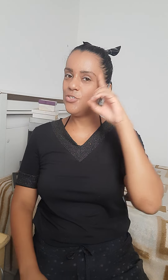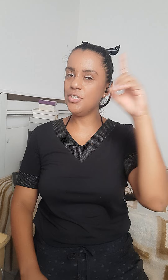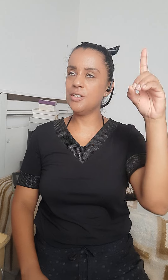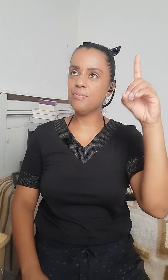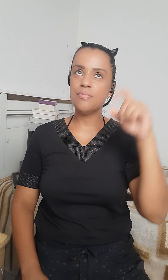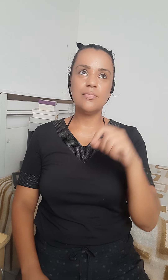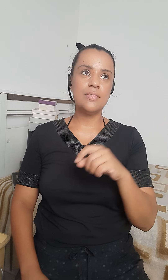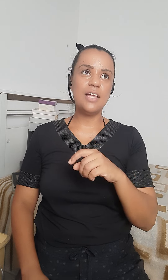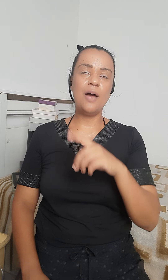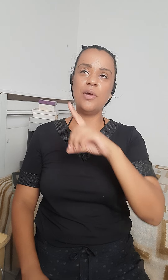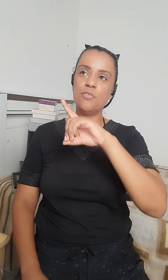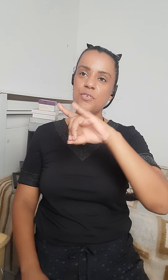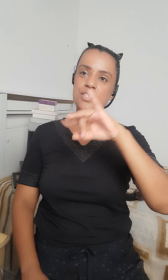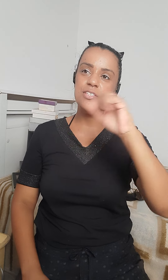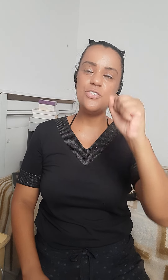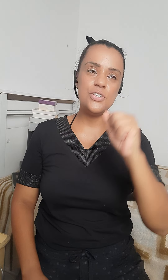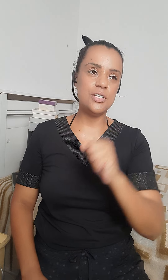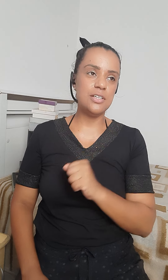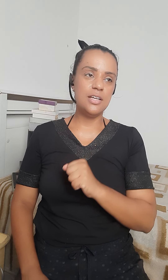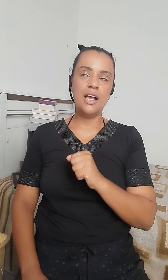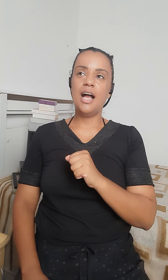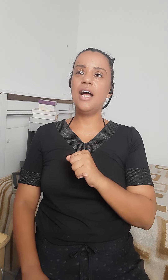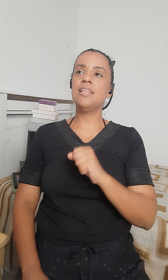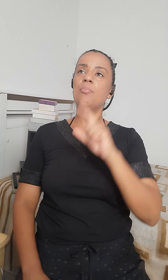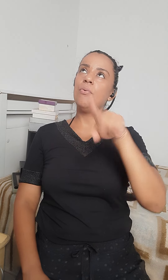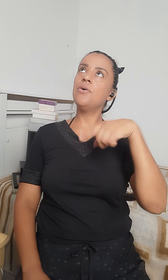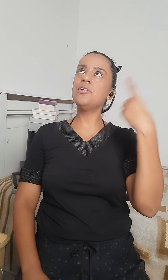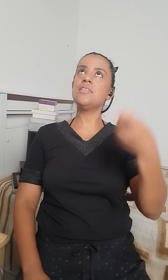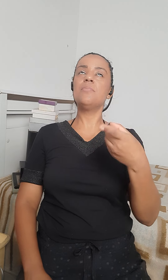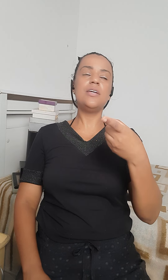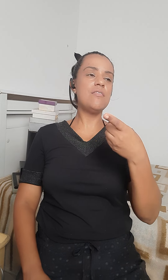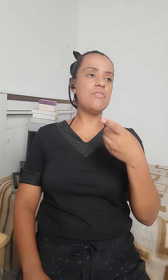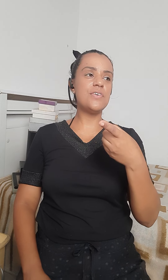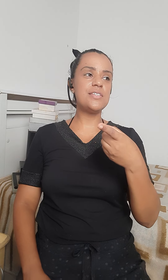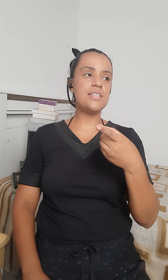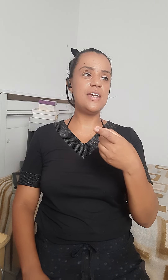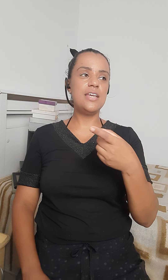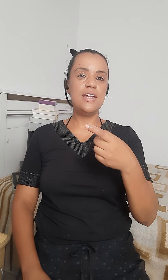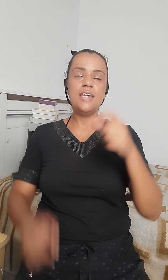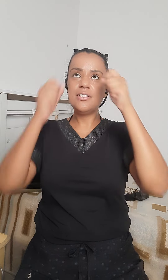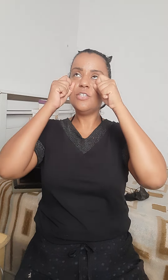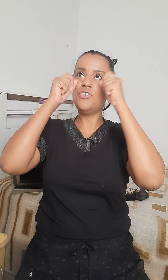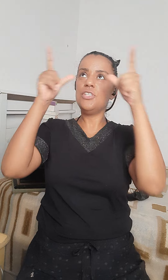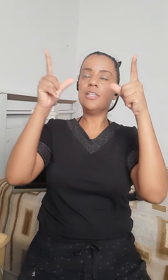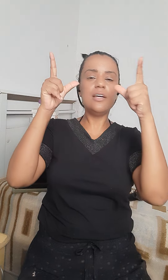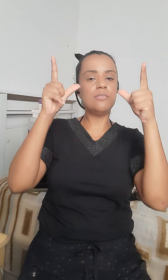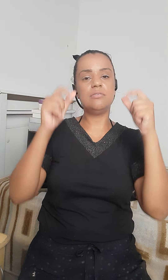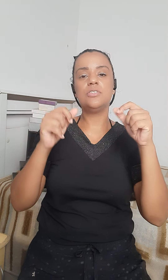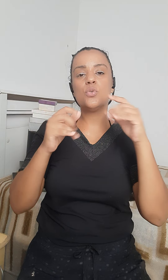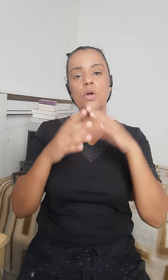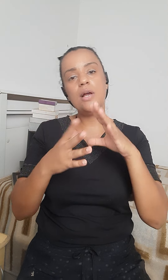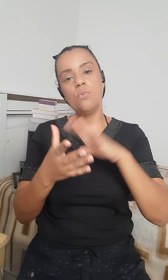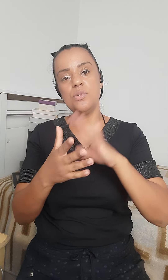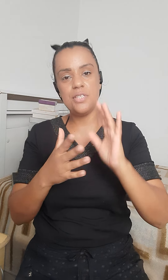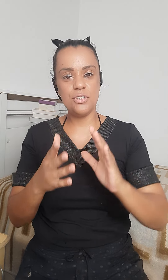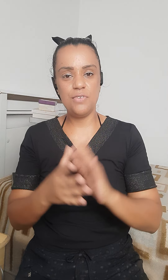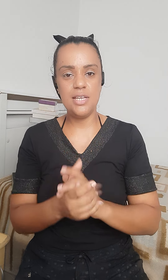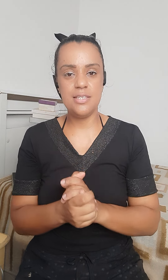dia. Amanhã eu vou fazer esse dia. Depois da manhã eu vou fazer esse dia. Não, escolha um e seja feliz,